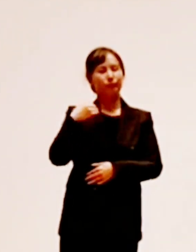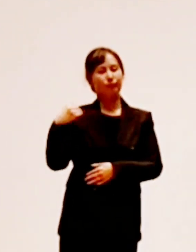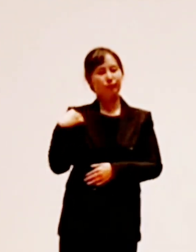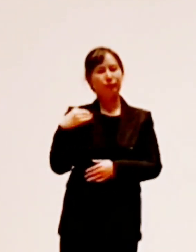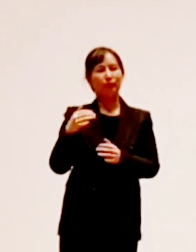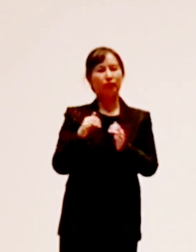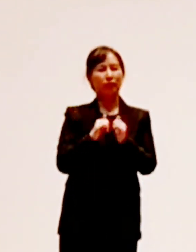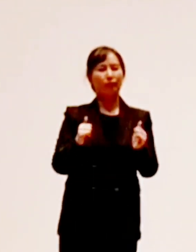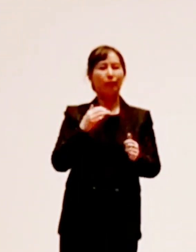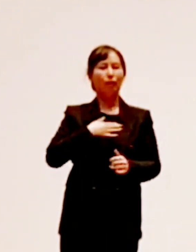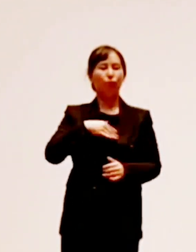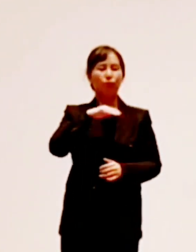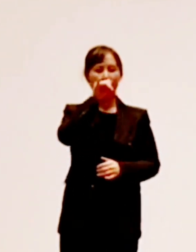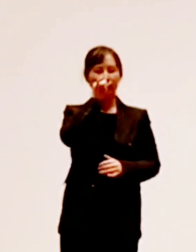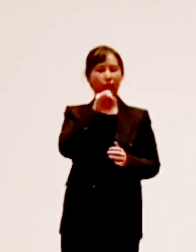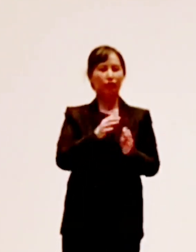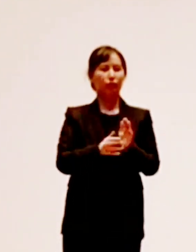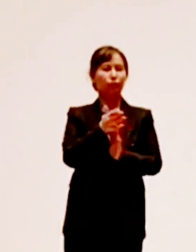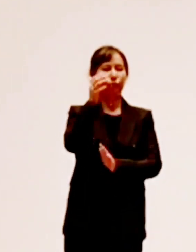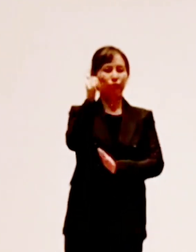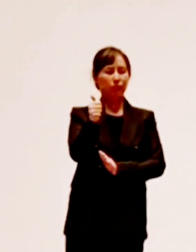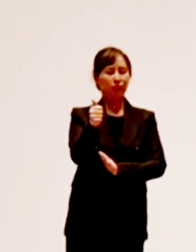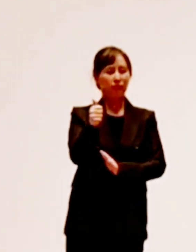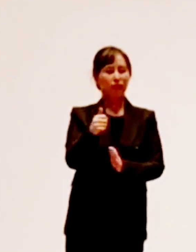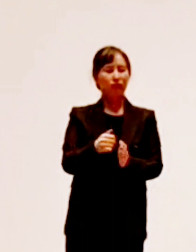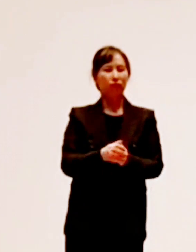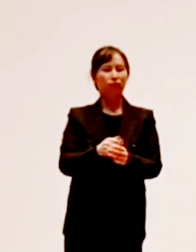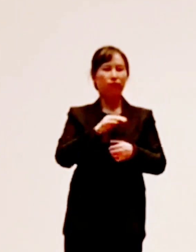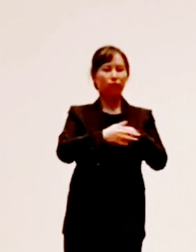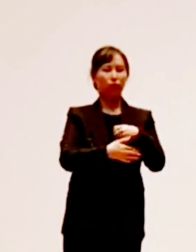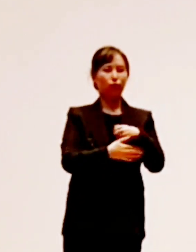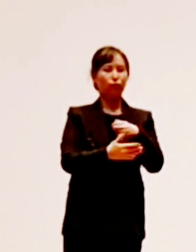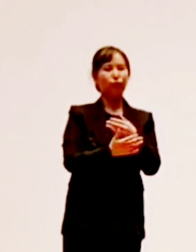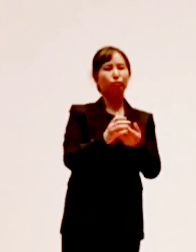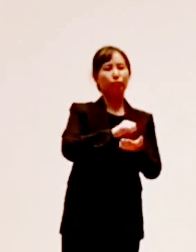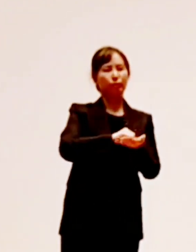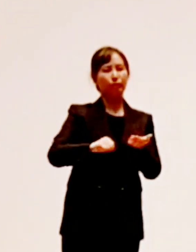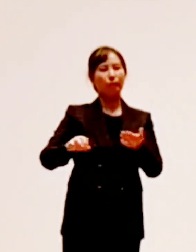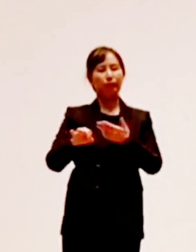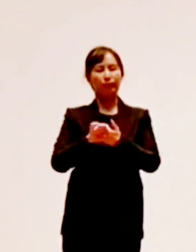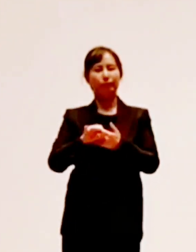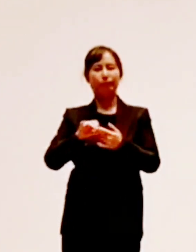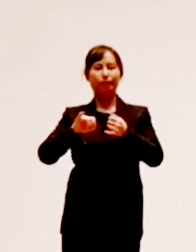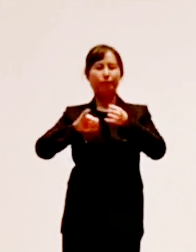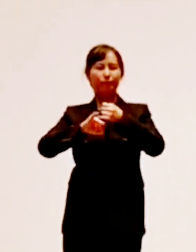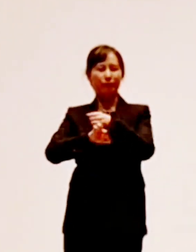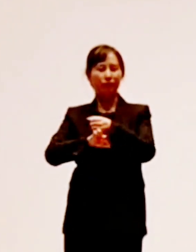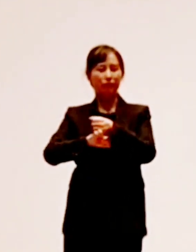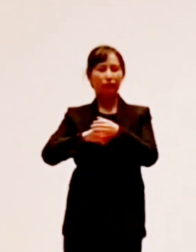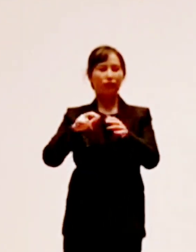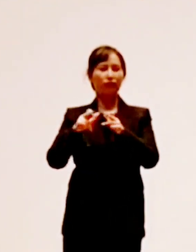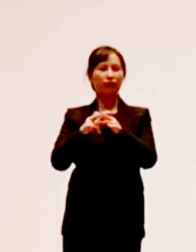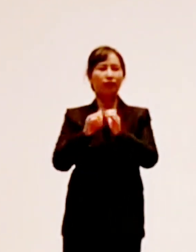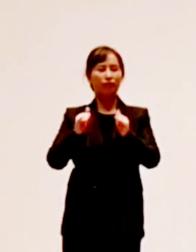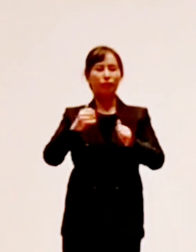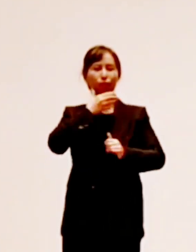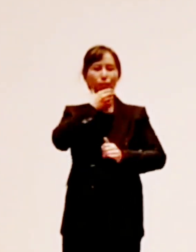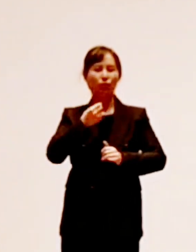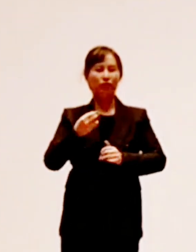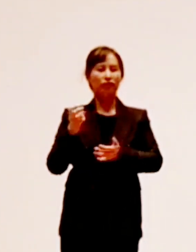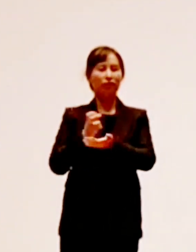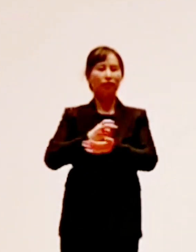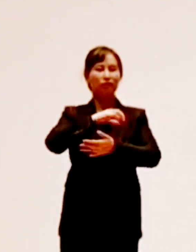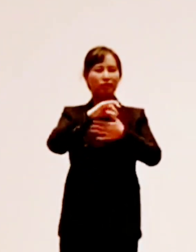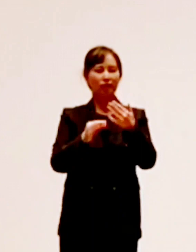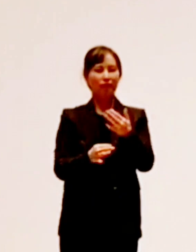있습니다. 김진대 군수님께서 대구에 통합이 되면 반드시 우리 장애인들의 복지